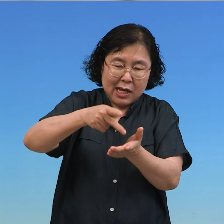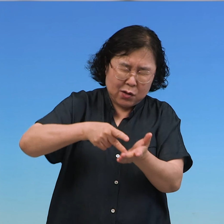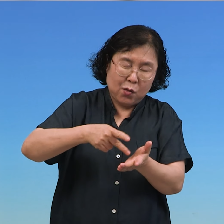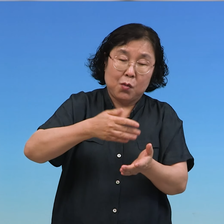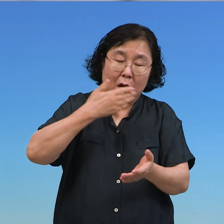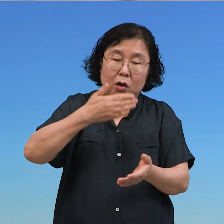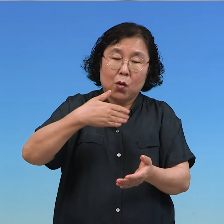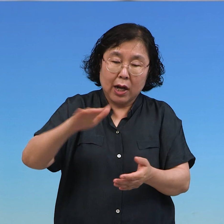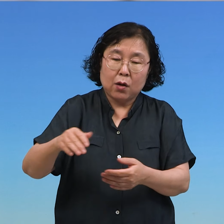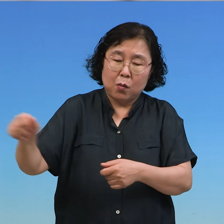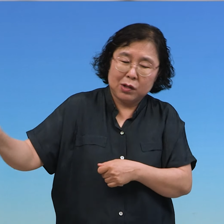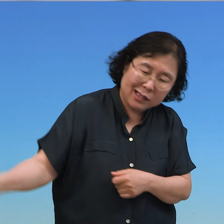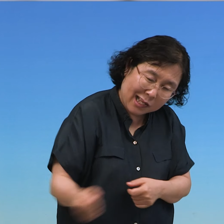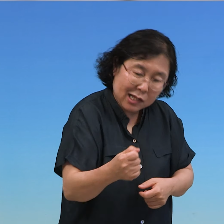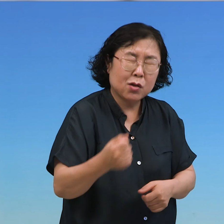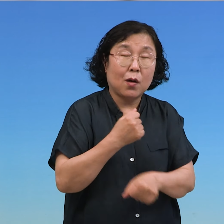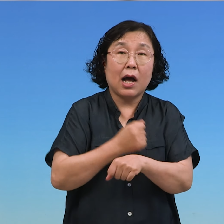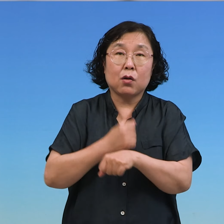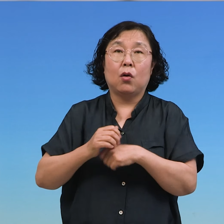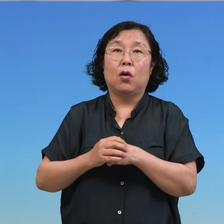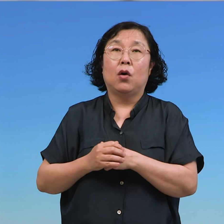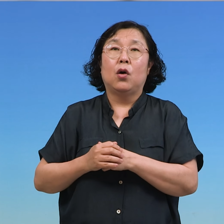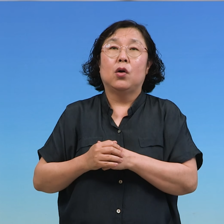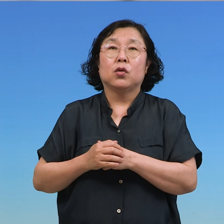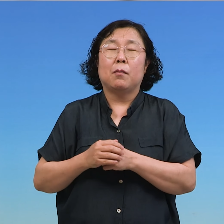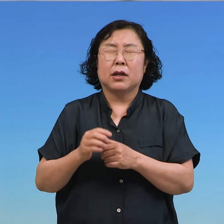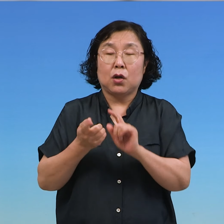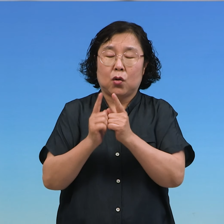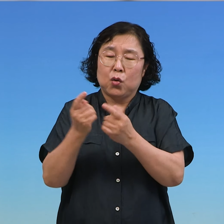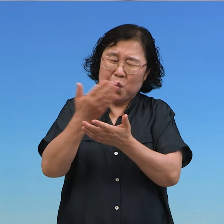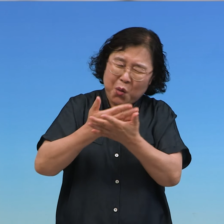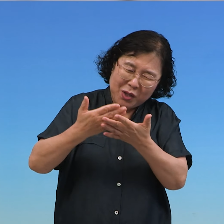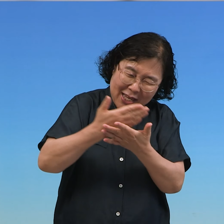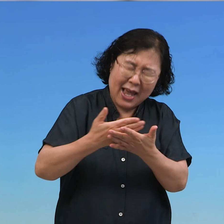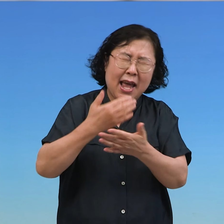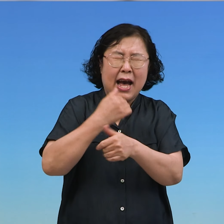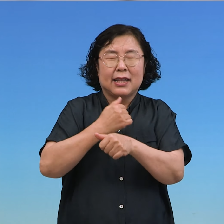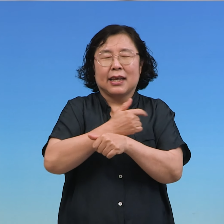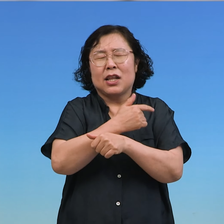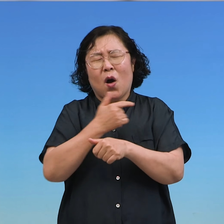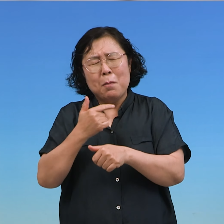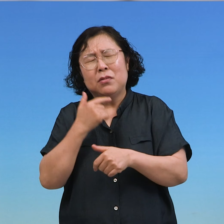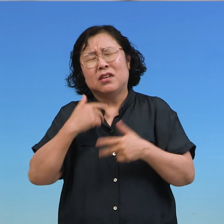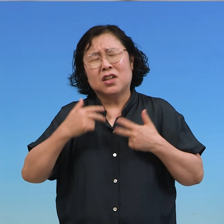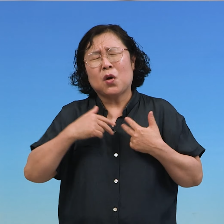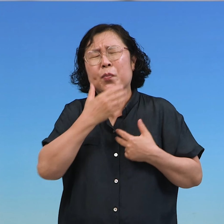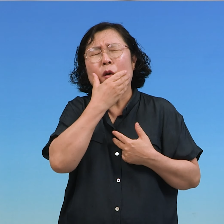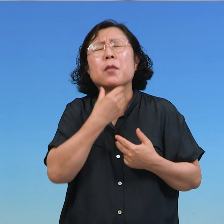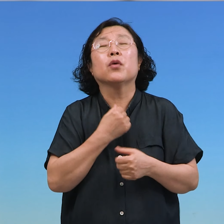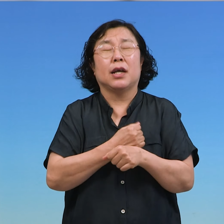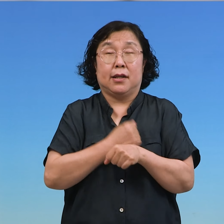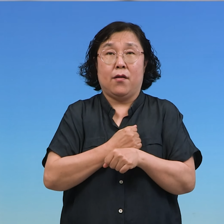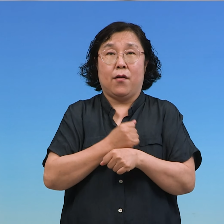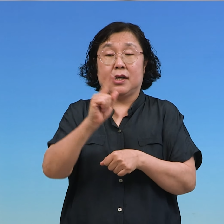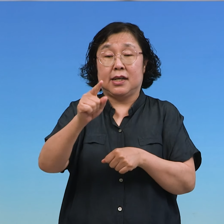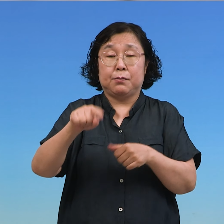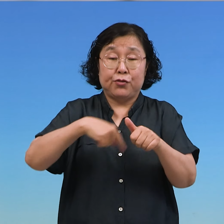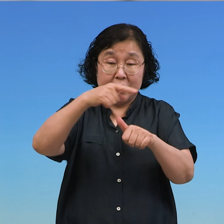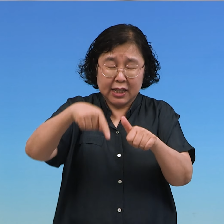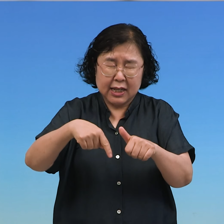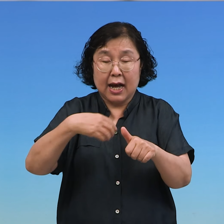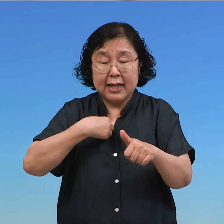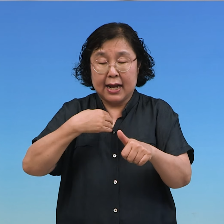가고 테니스도 치고 낄낄거리고 깔깔거리고 그게 저를 살려줬어요 그때